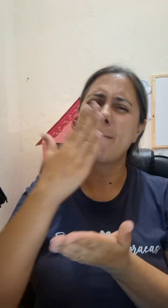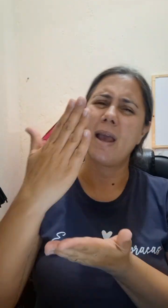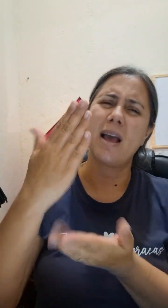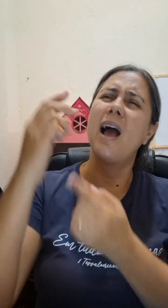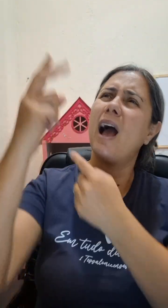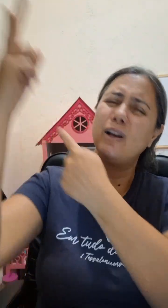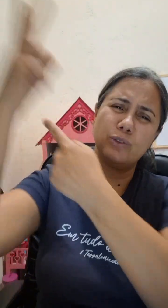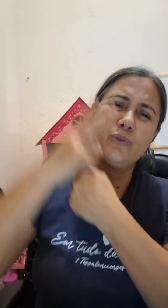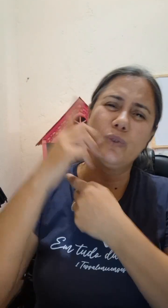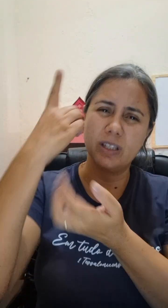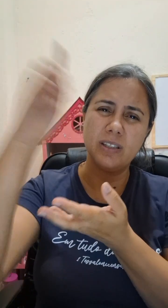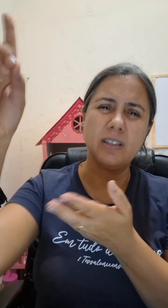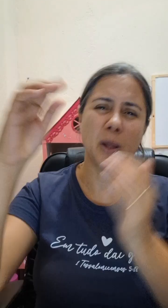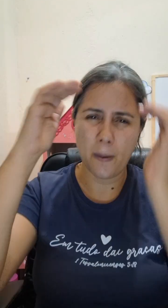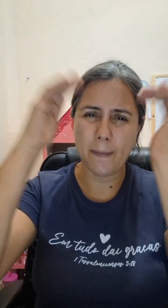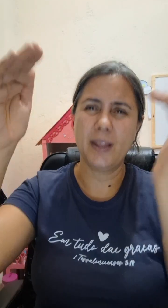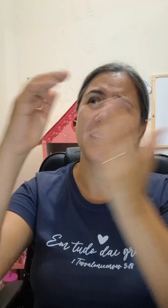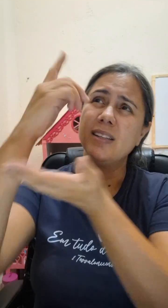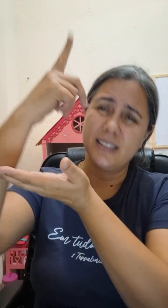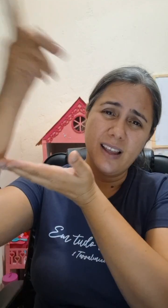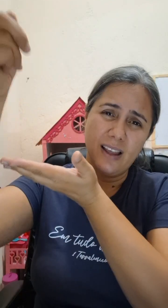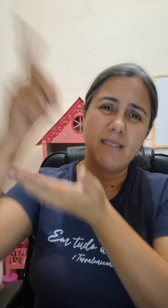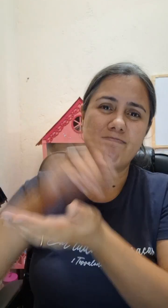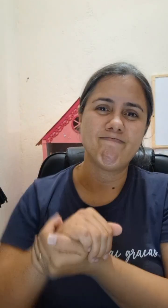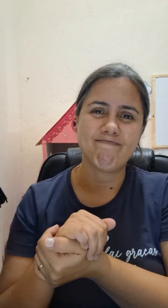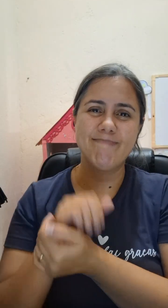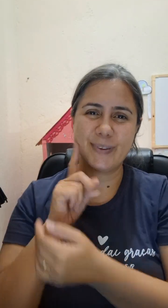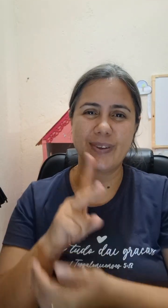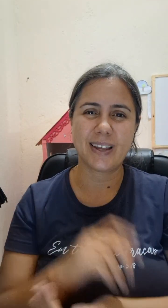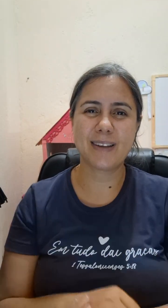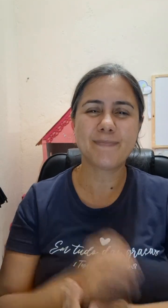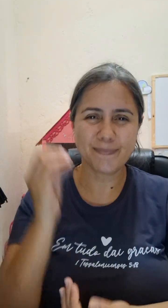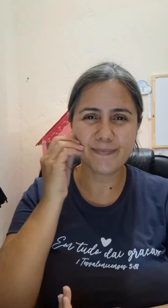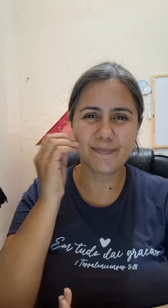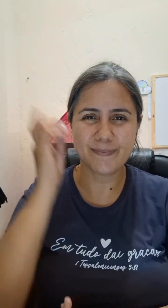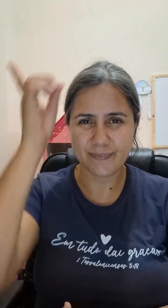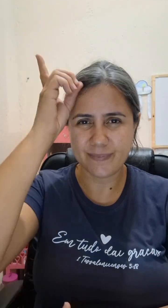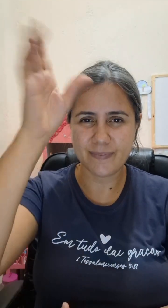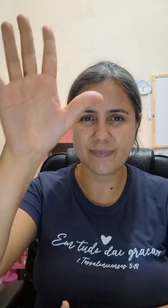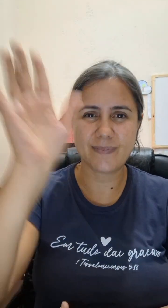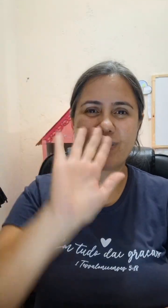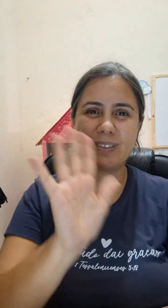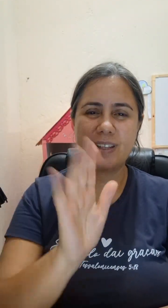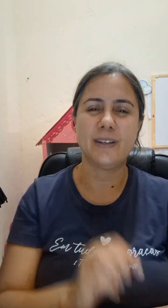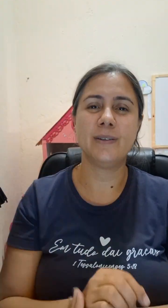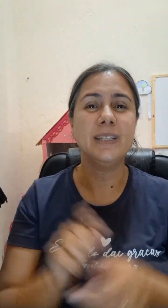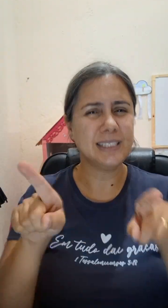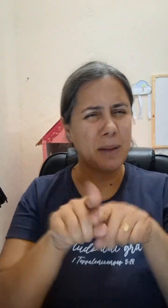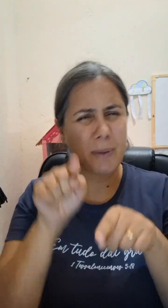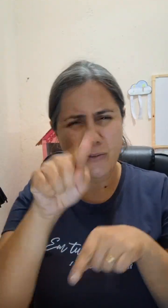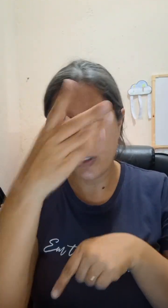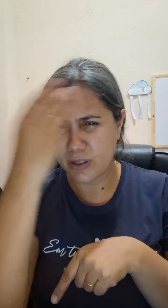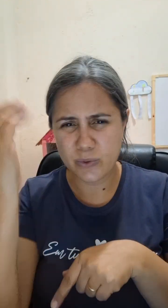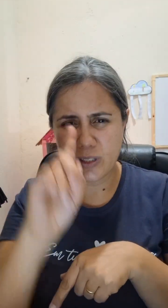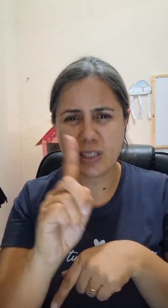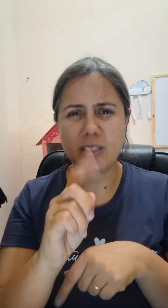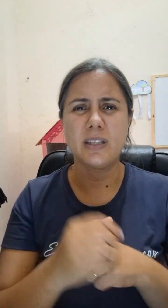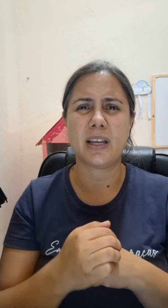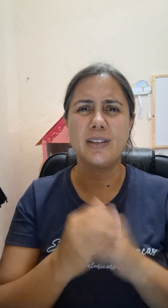ok? Você também ore e peça ajuda ao Senhor Deus para obedecer a Ele, ok? Beijo, Deus abençoe,